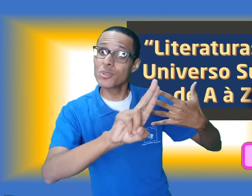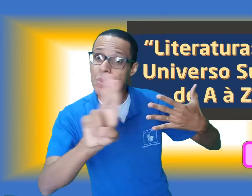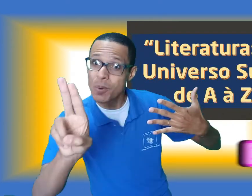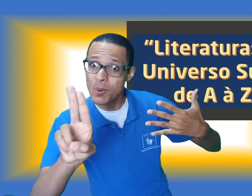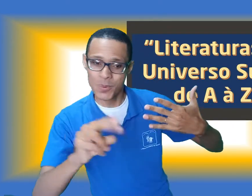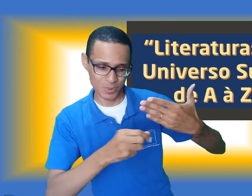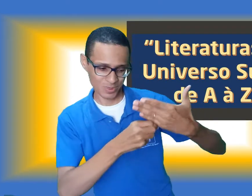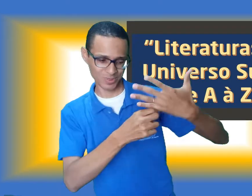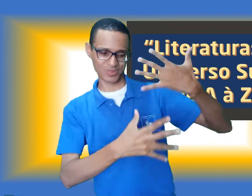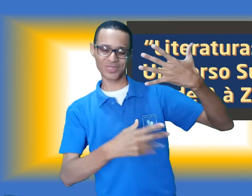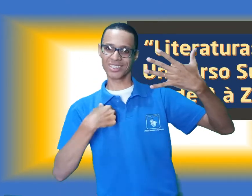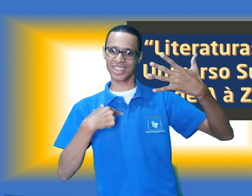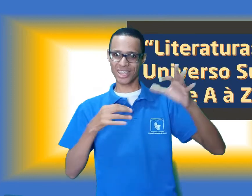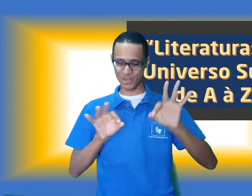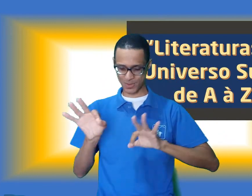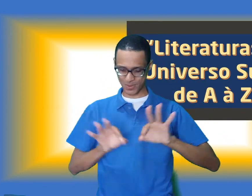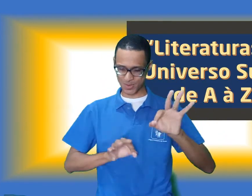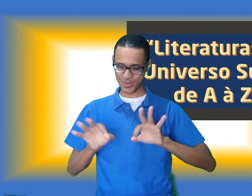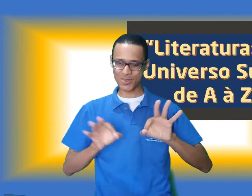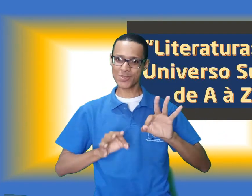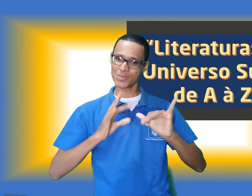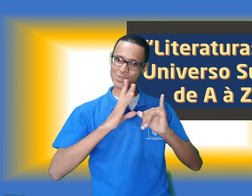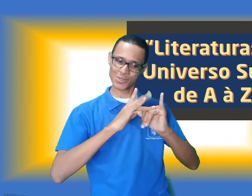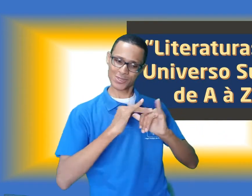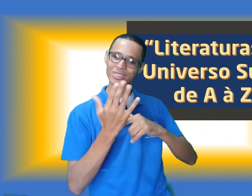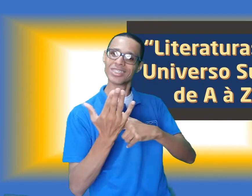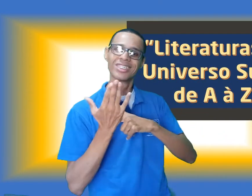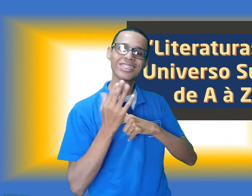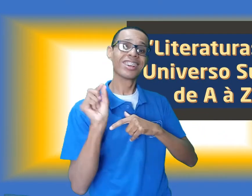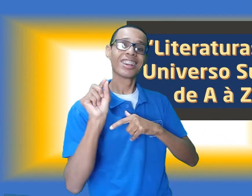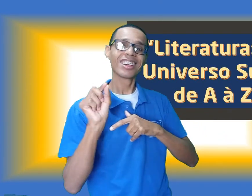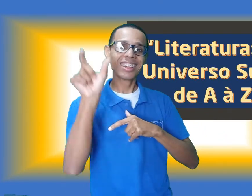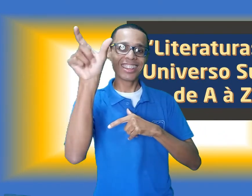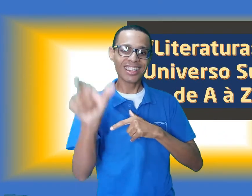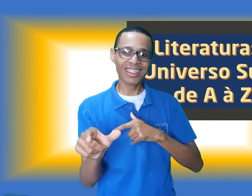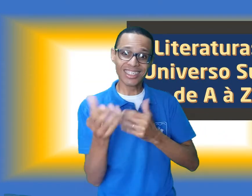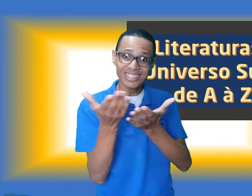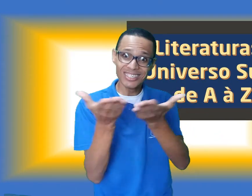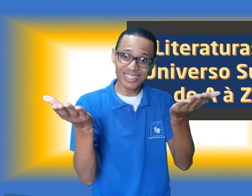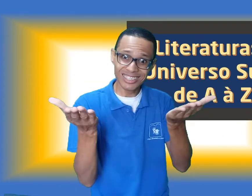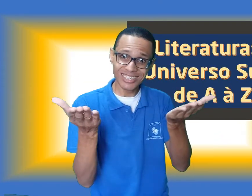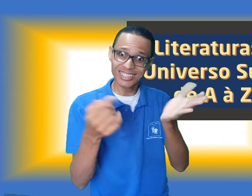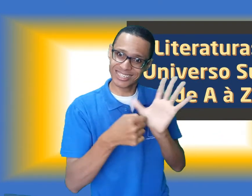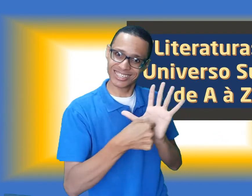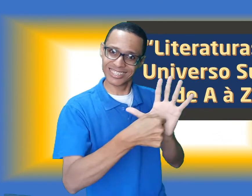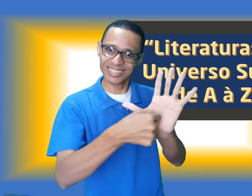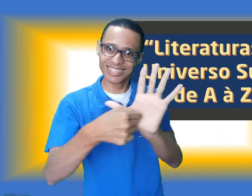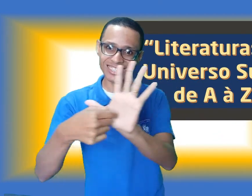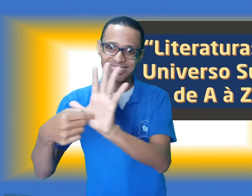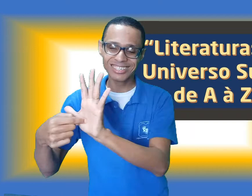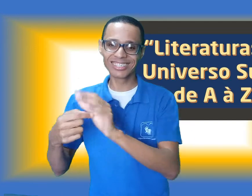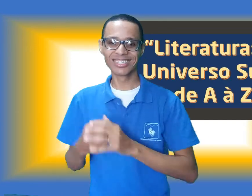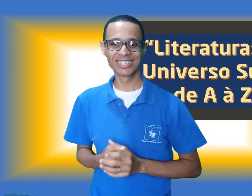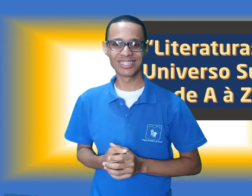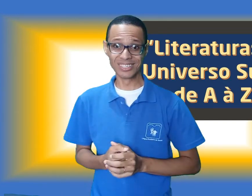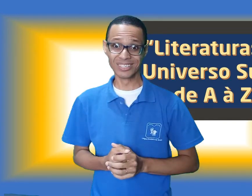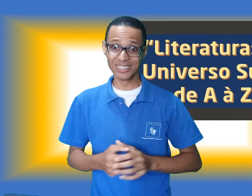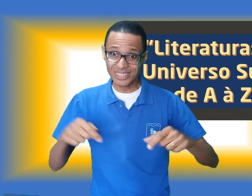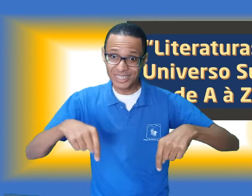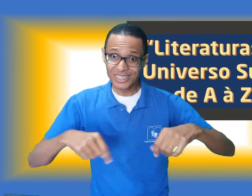apareça a sua contribuição já está chegando agora no canal já deixe o seu like para